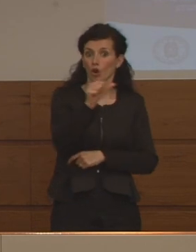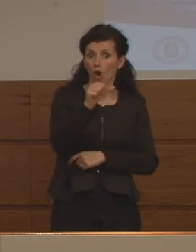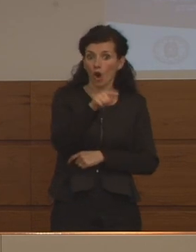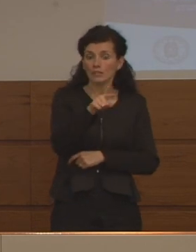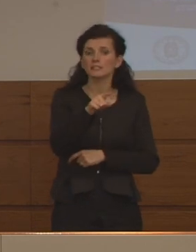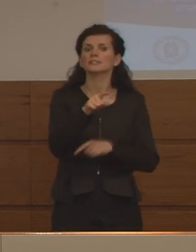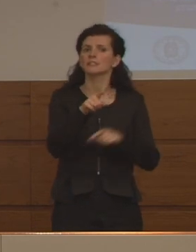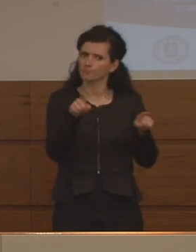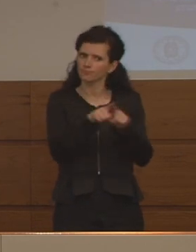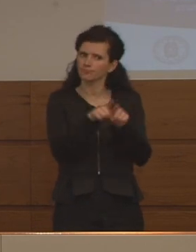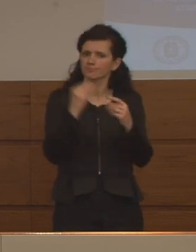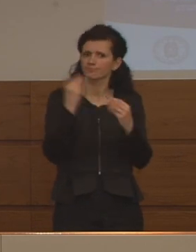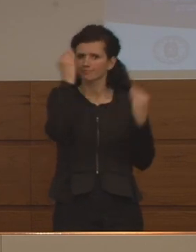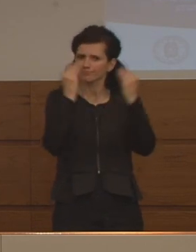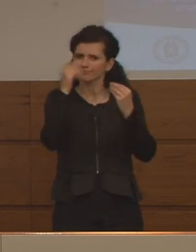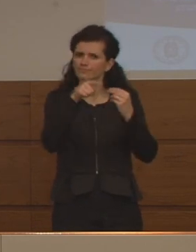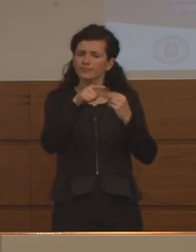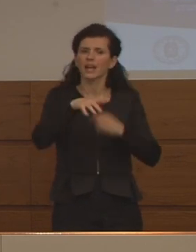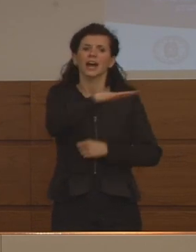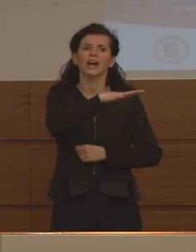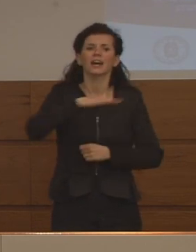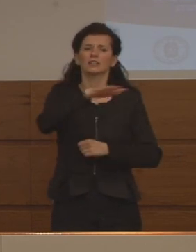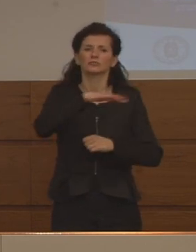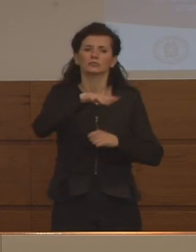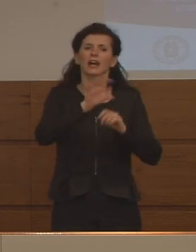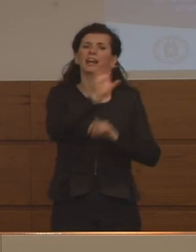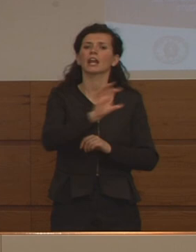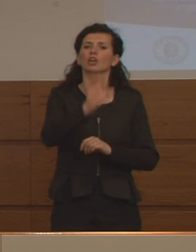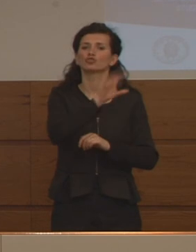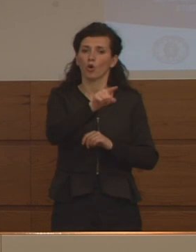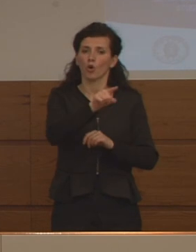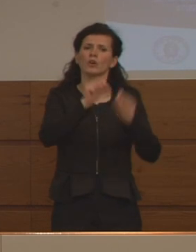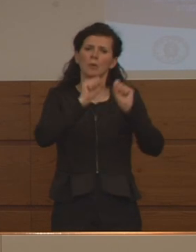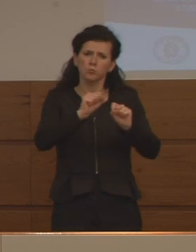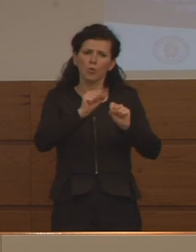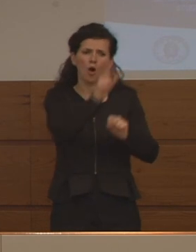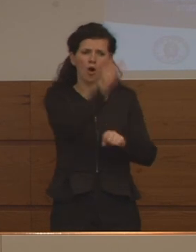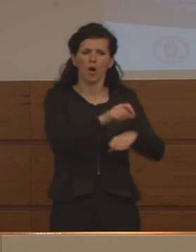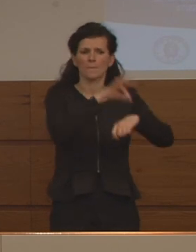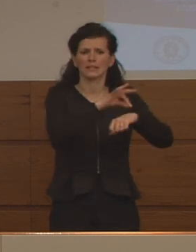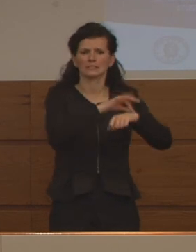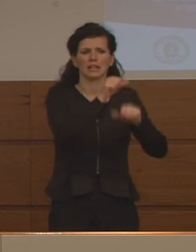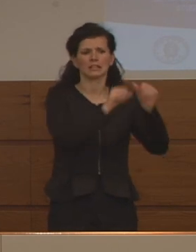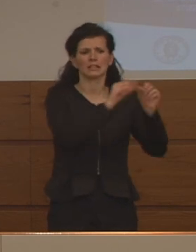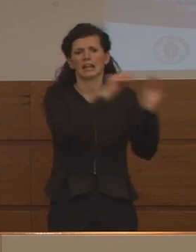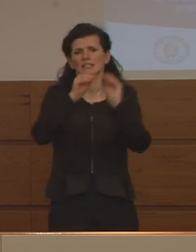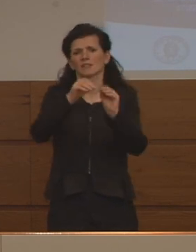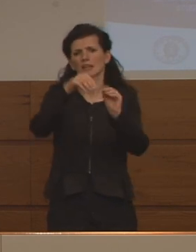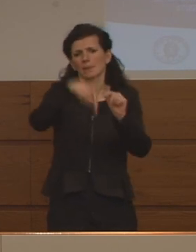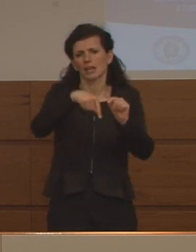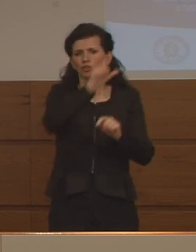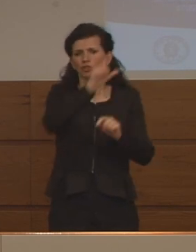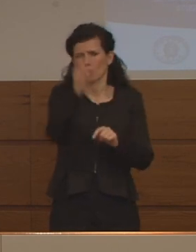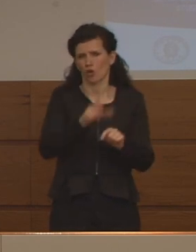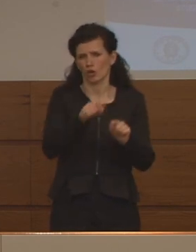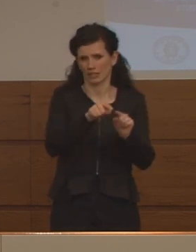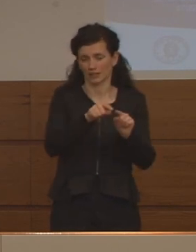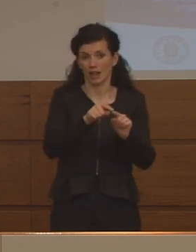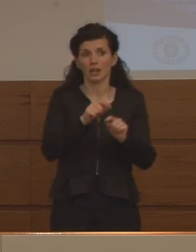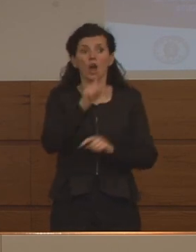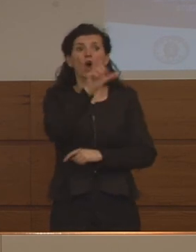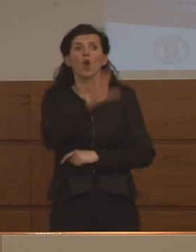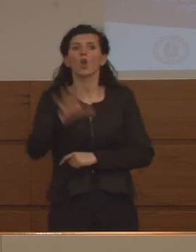muovere nel territorio regionale i pazienti quindi trovare soluzioni interne per la lombardia è stata